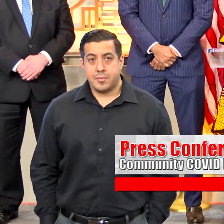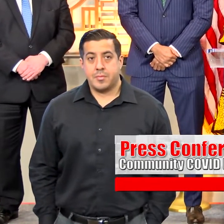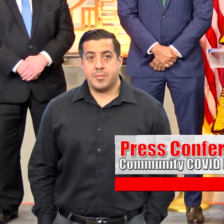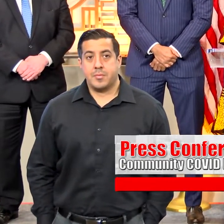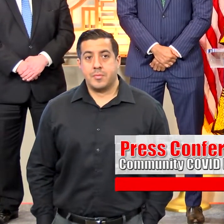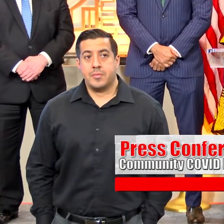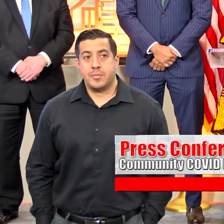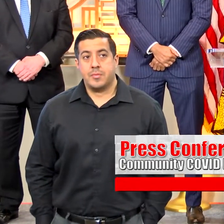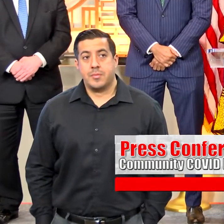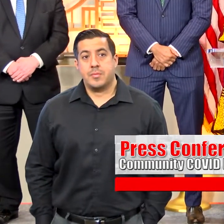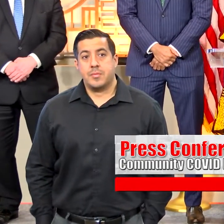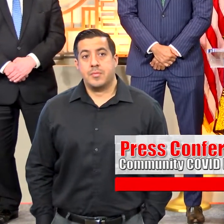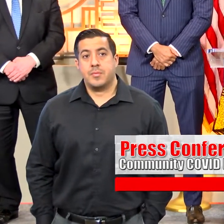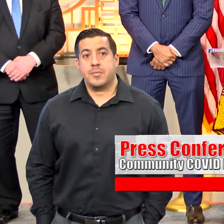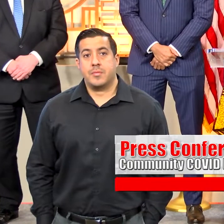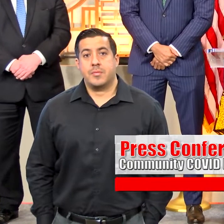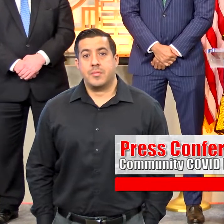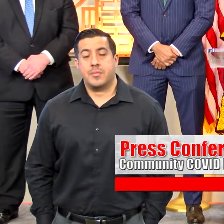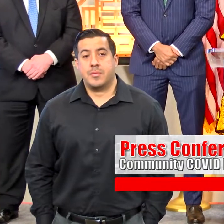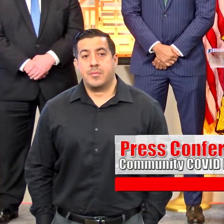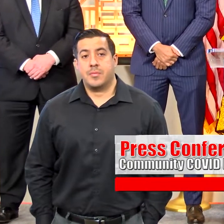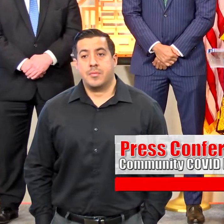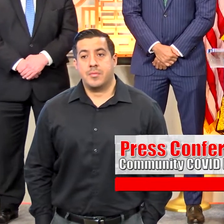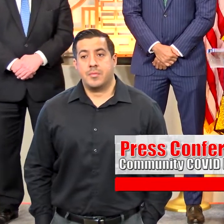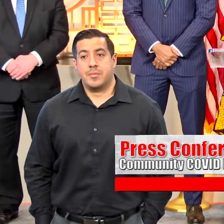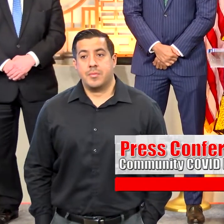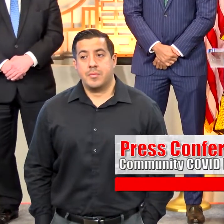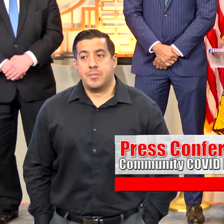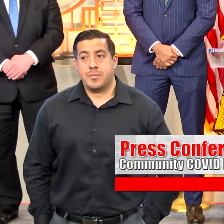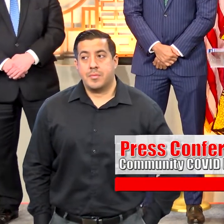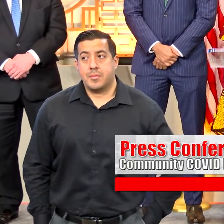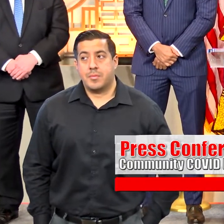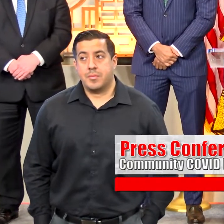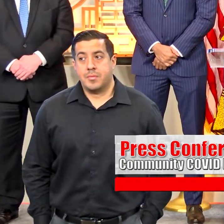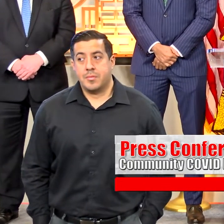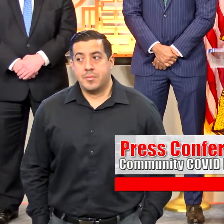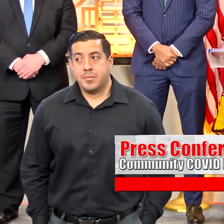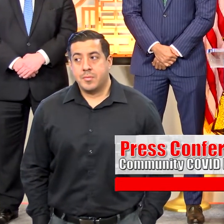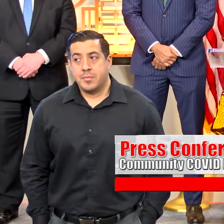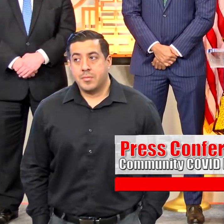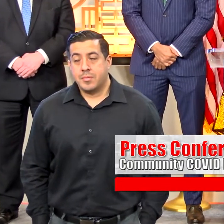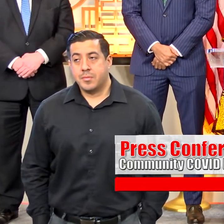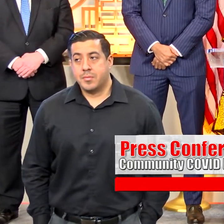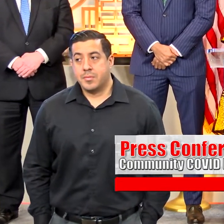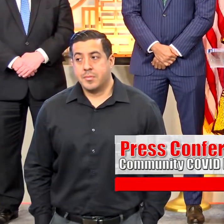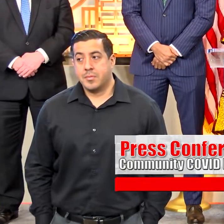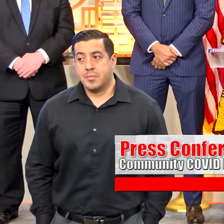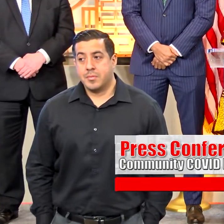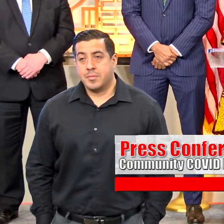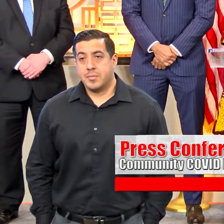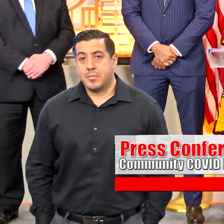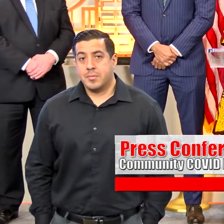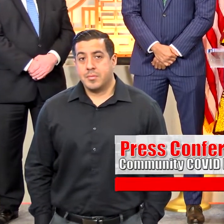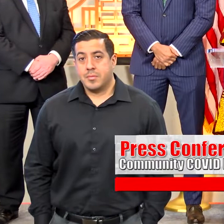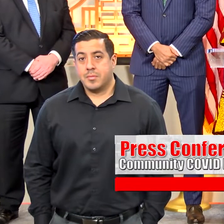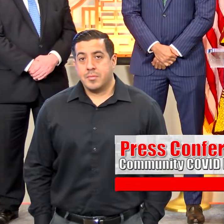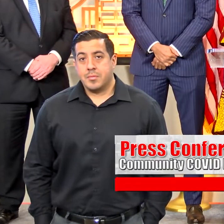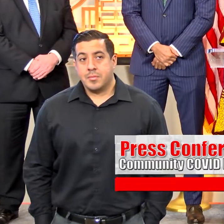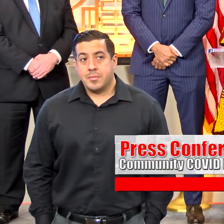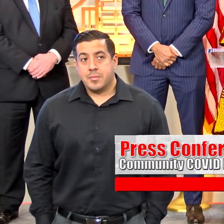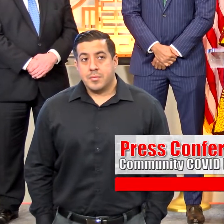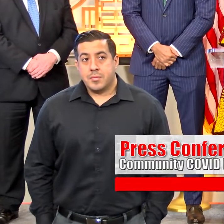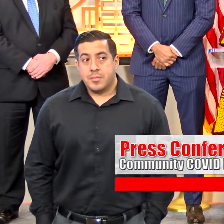trabajando mano a mano para terminar este reto. Hoy estamos hablando del último capítulo en esta historia, pero sí